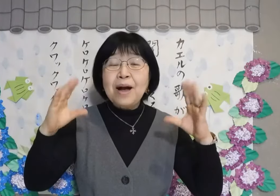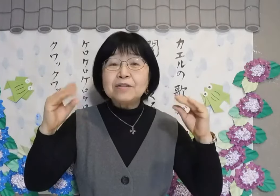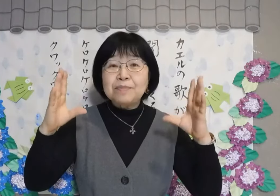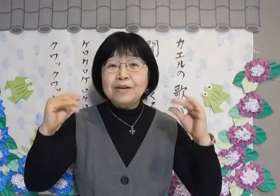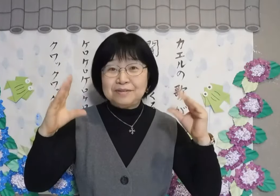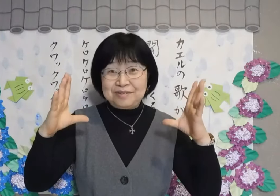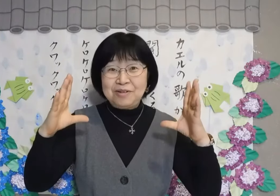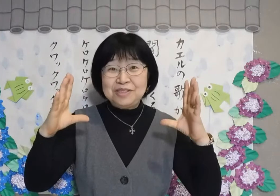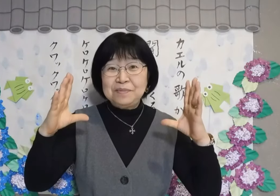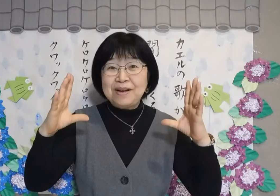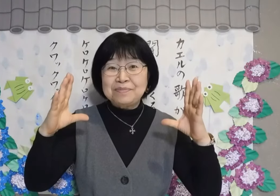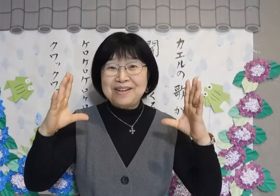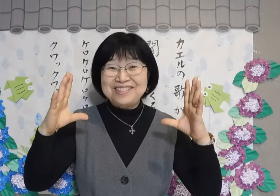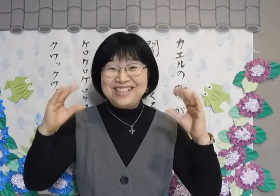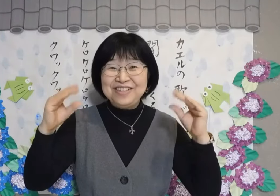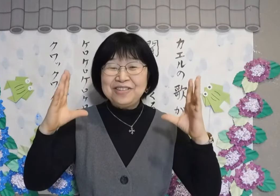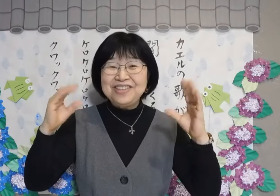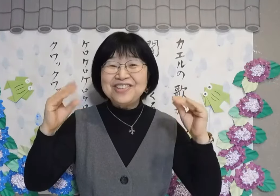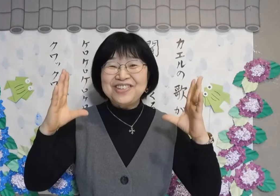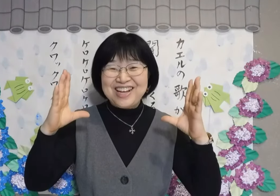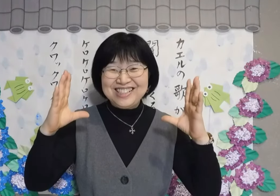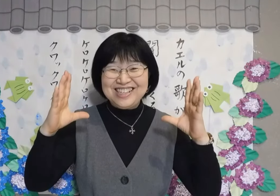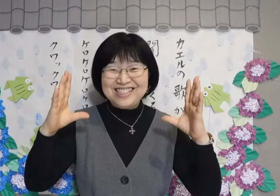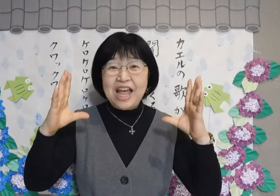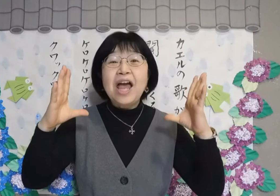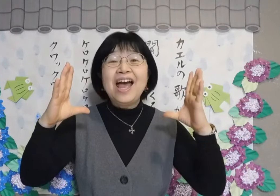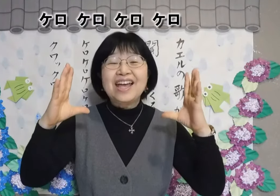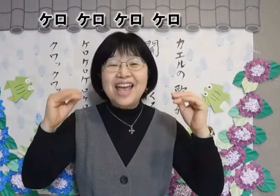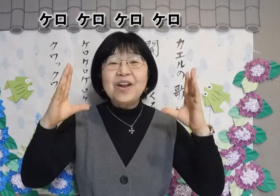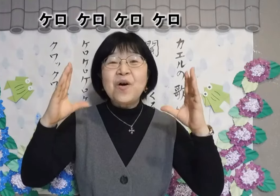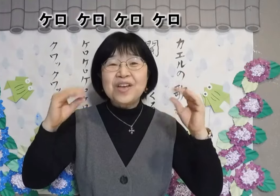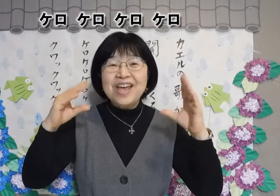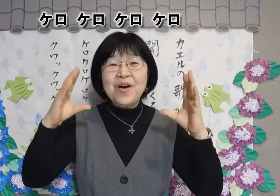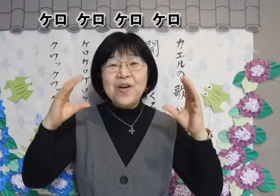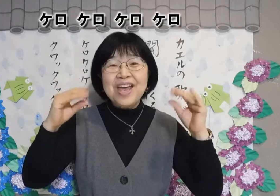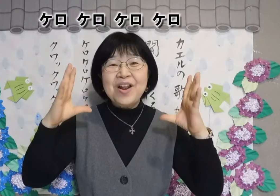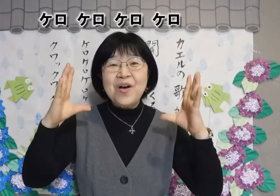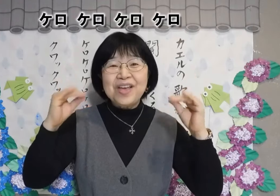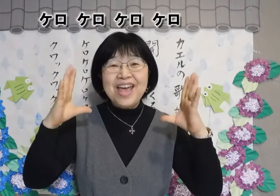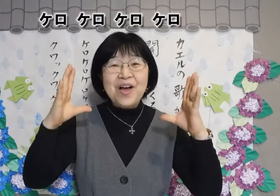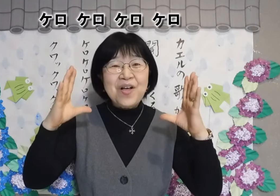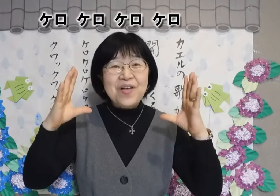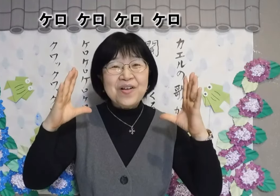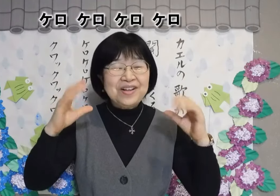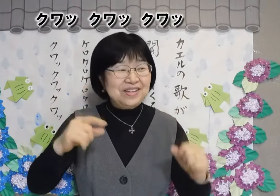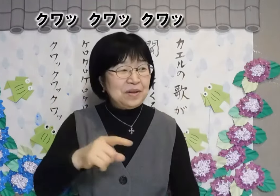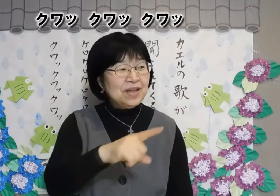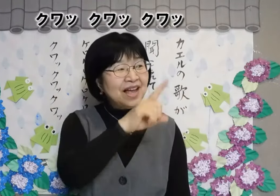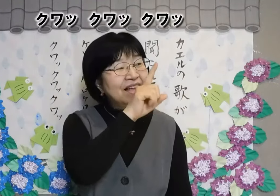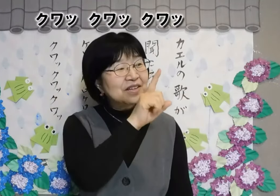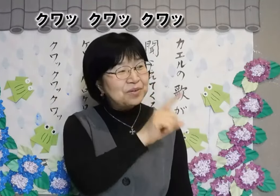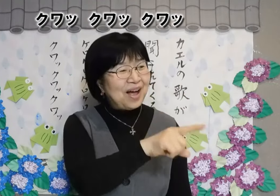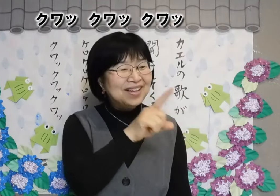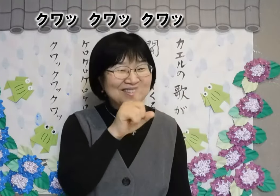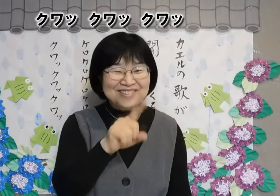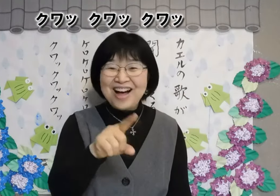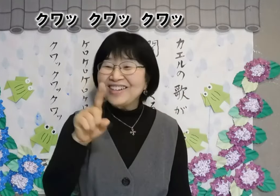クパク、お口パクパクでニコニコという感じですね。ケロケロケロケロ。またクワクワ